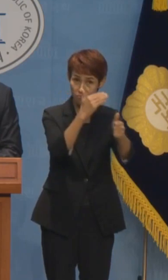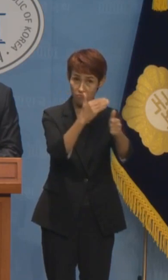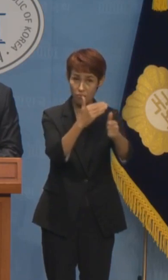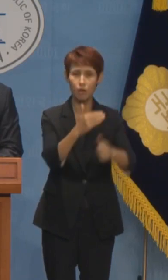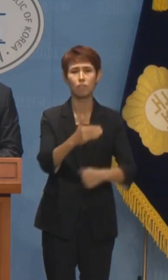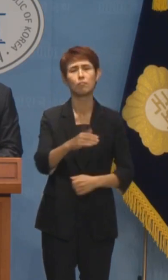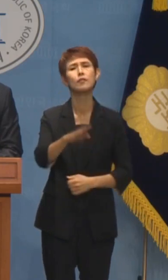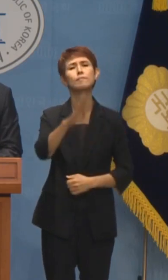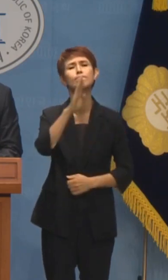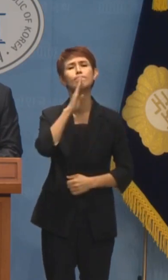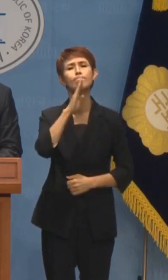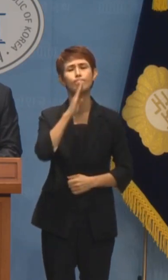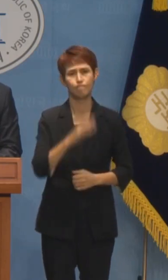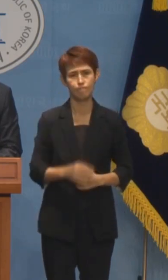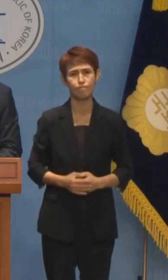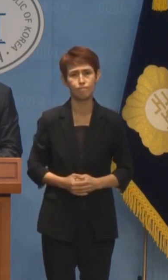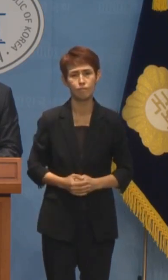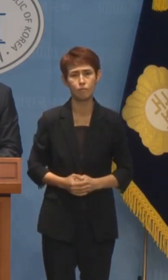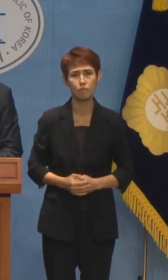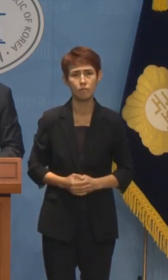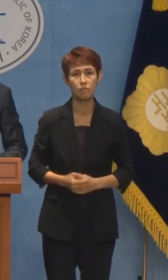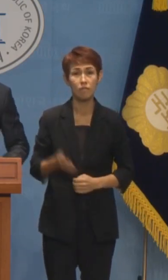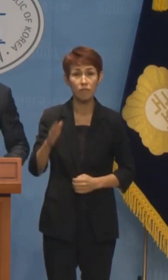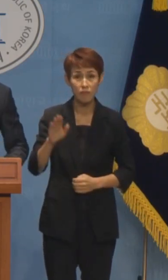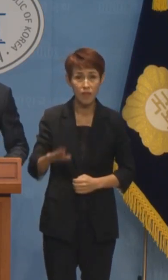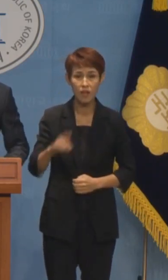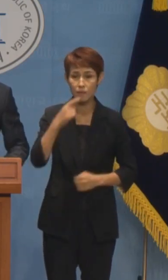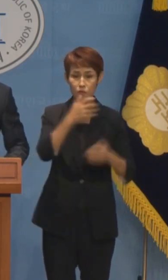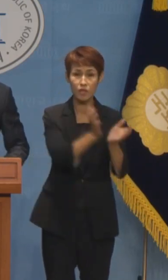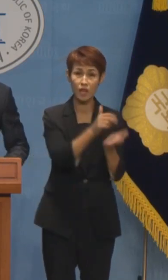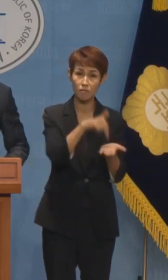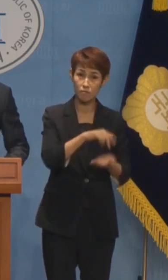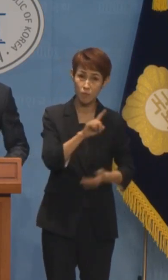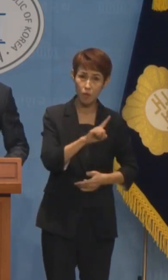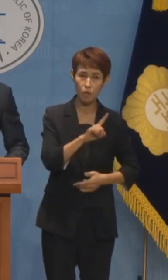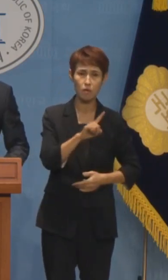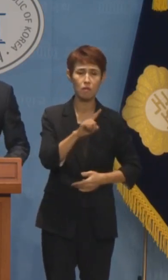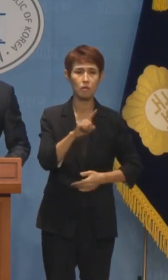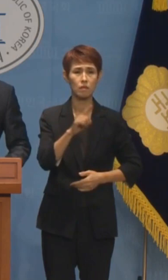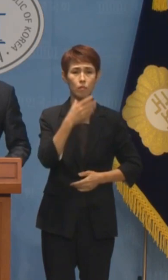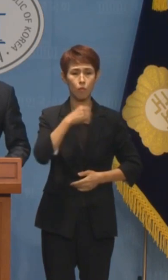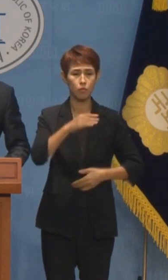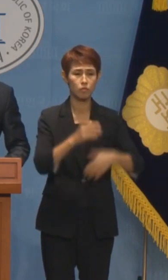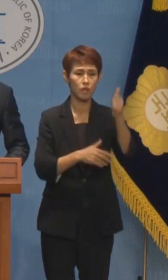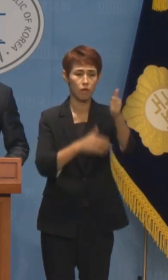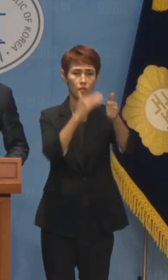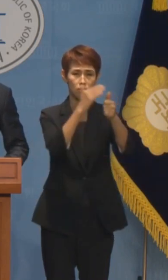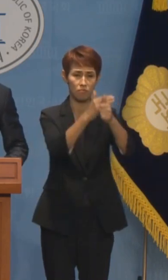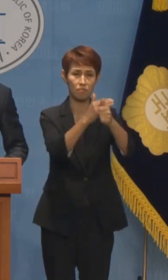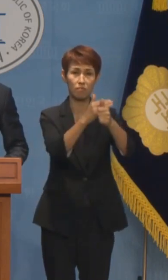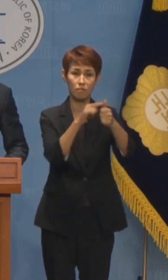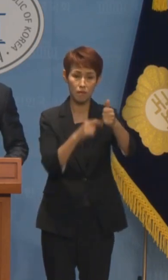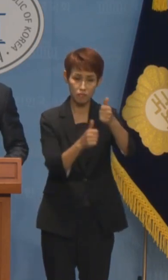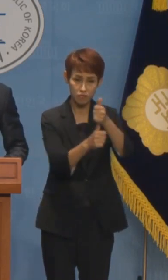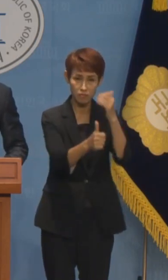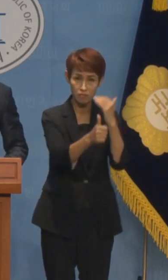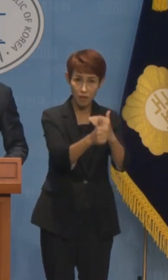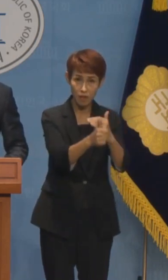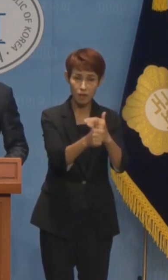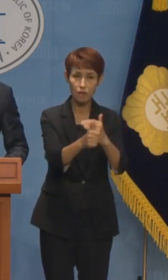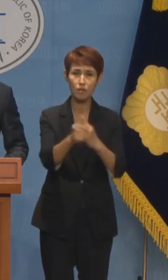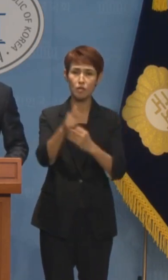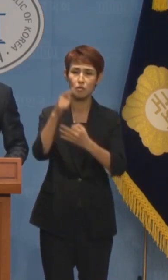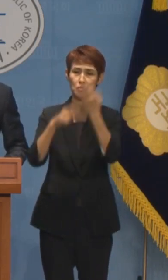시 되어야 마땅합니다 다만 민주당은 이들의 경질이 윤성 대통령의 책임을 가리기